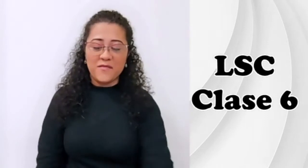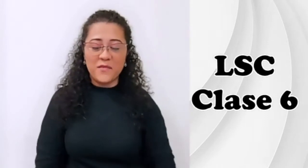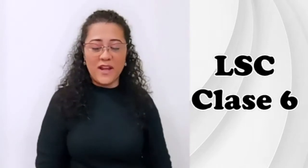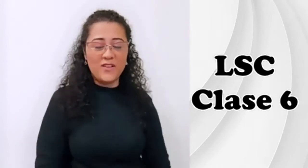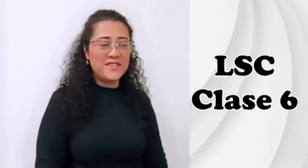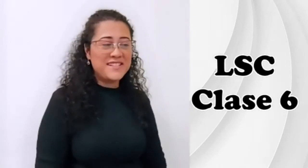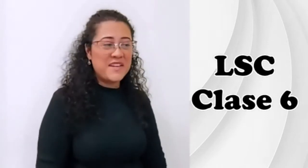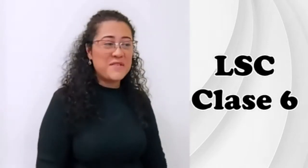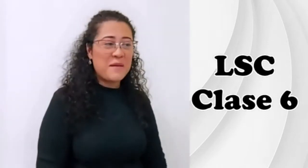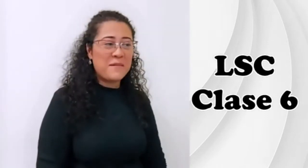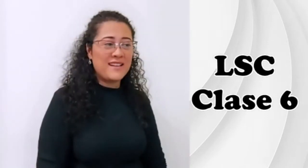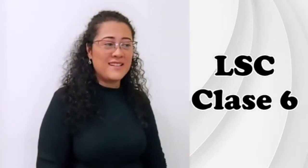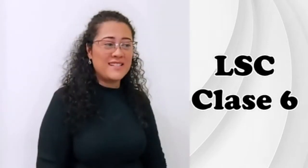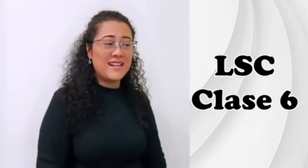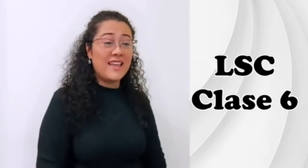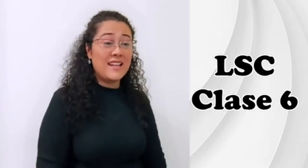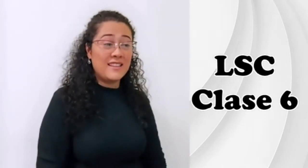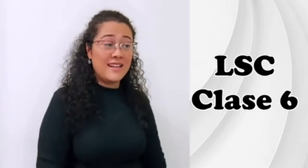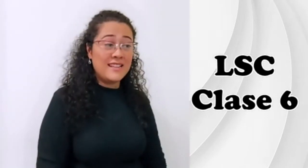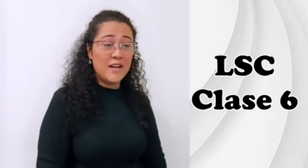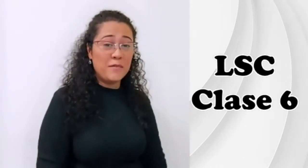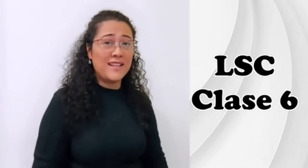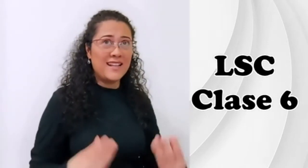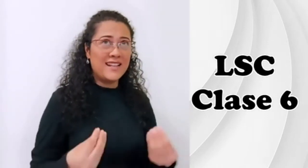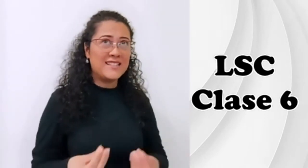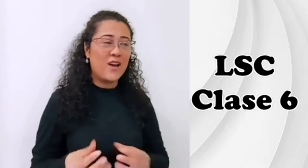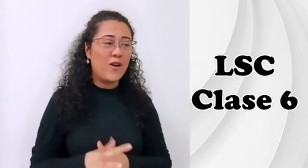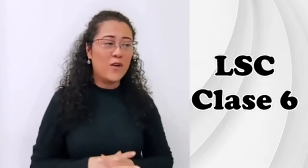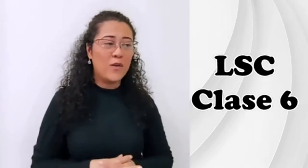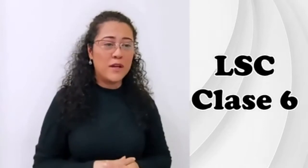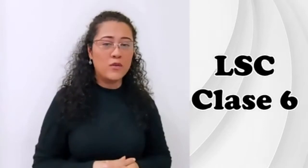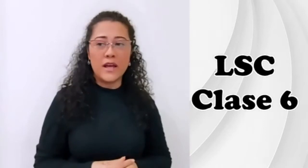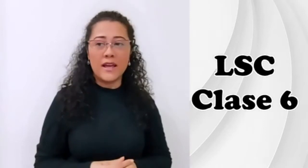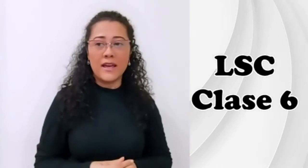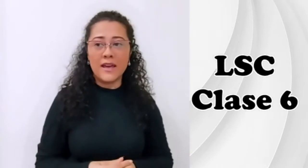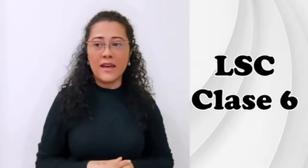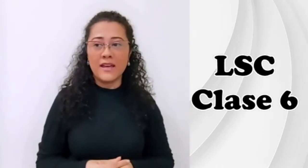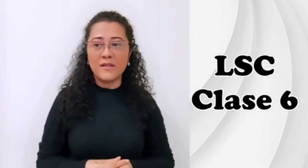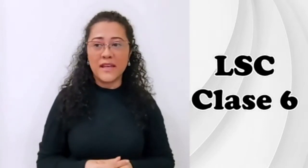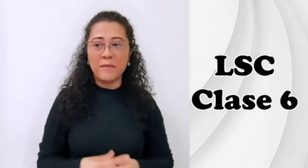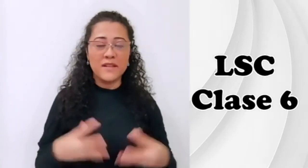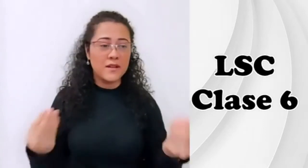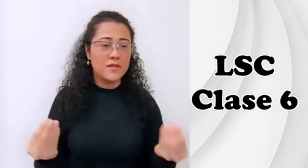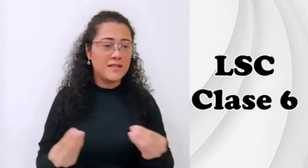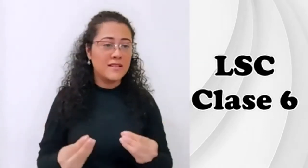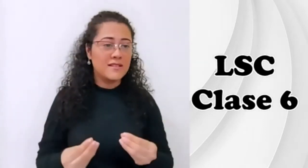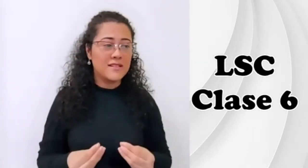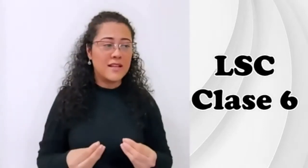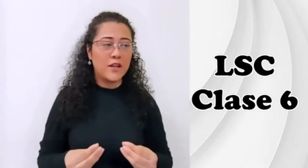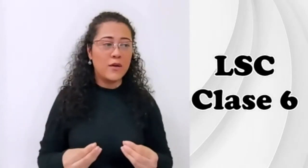Bueno, entonces seguimos apenas acerca del intérprete. Les hago ahora una pregunta. ¿Qué piensan ustedes que es necesario